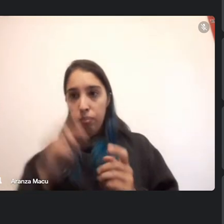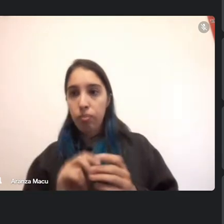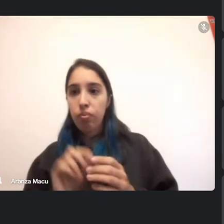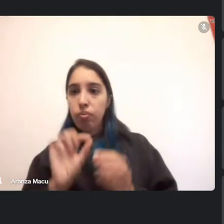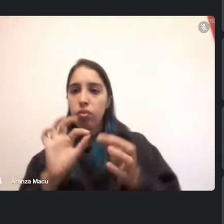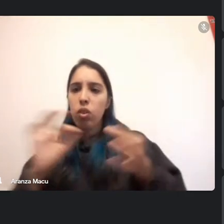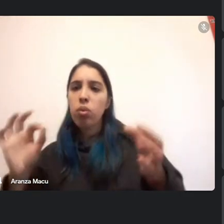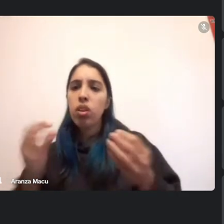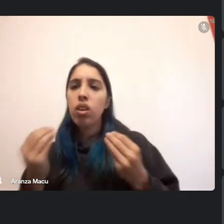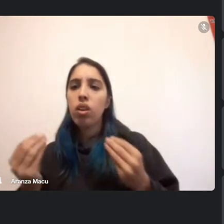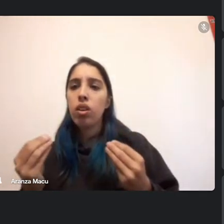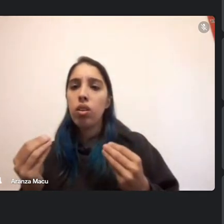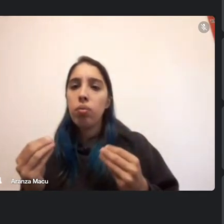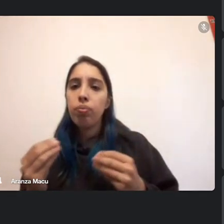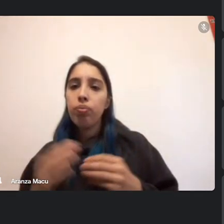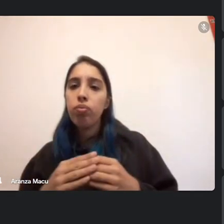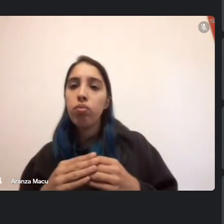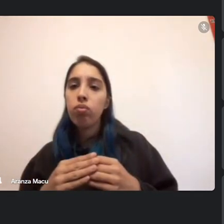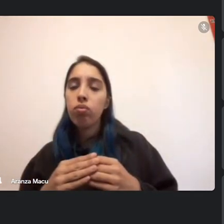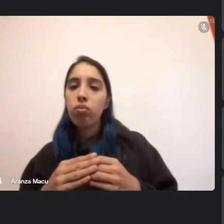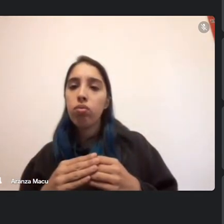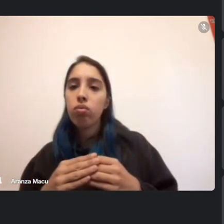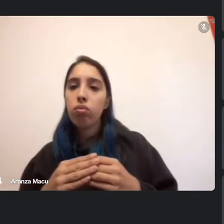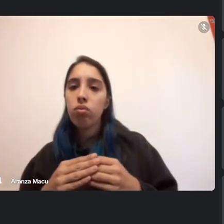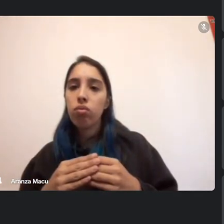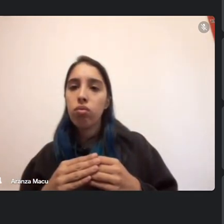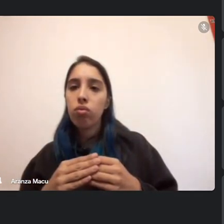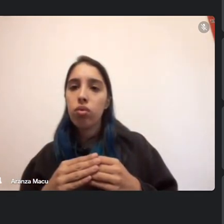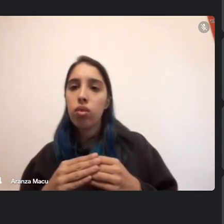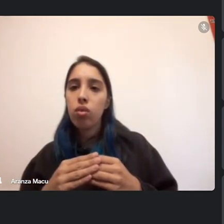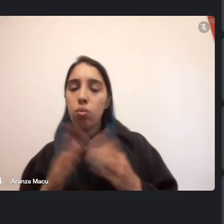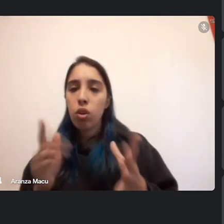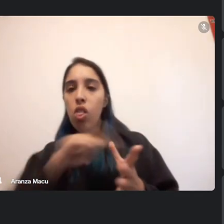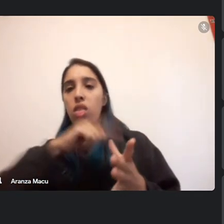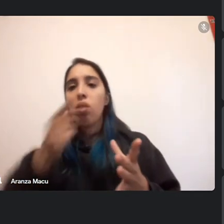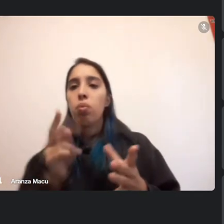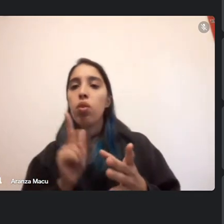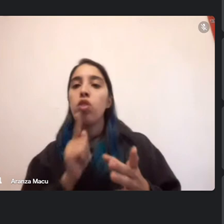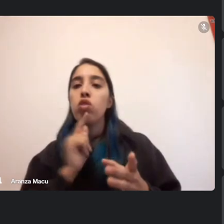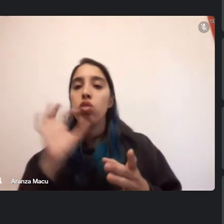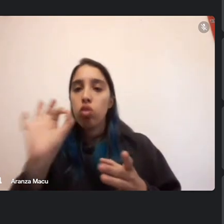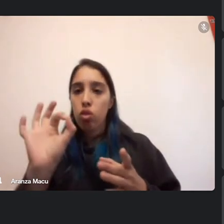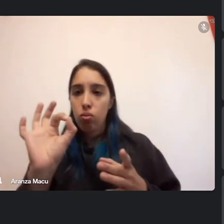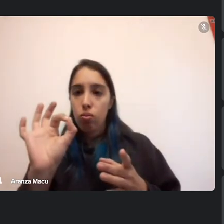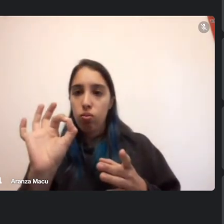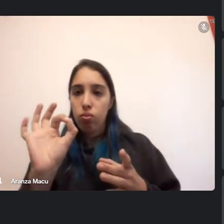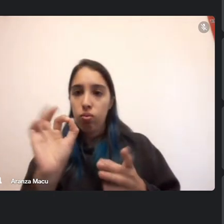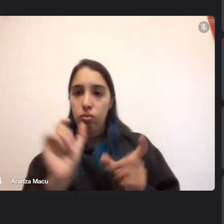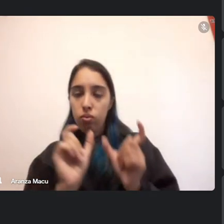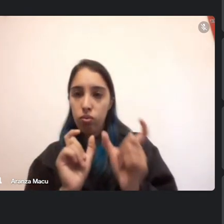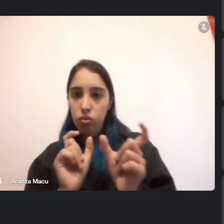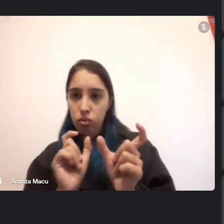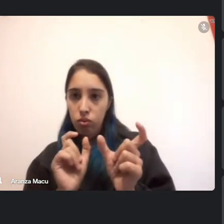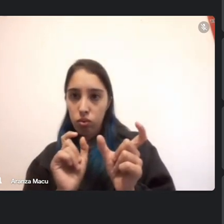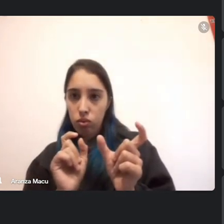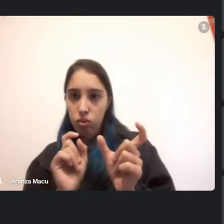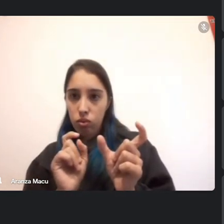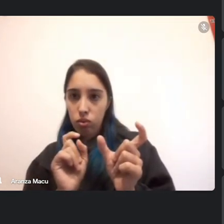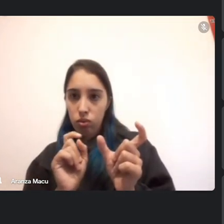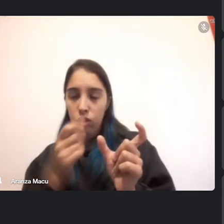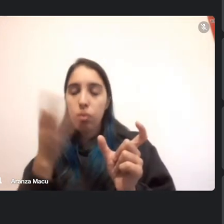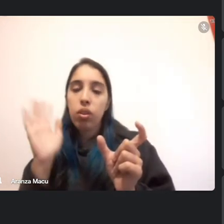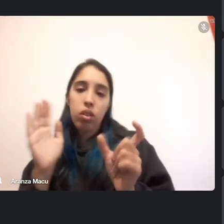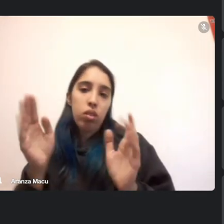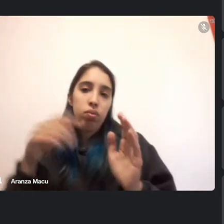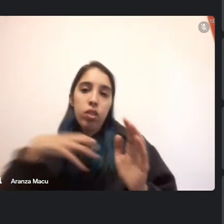Y acá, cuando tienen to, que tienen un verbo en infinitivo, yo les había dicho la clase pasada que vamos a ver varios, en otro momento vamos a ver